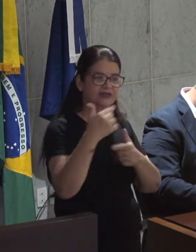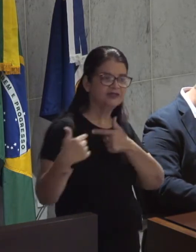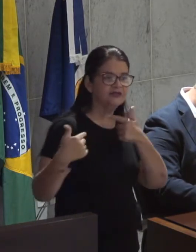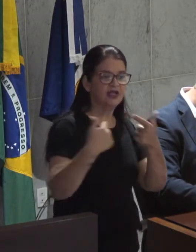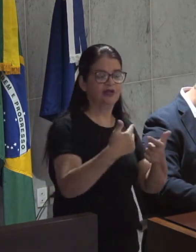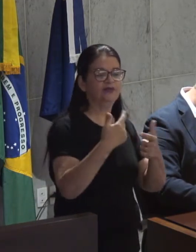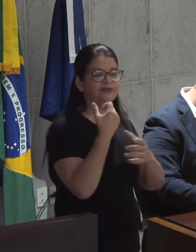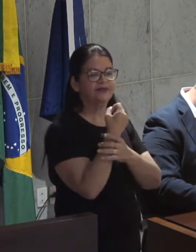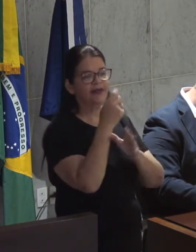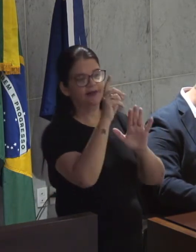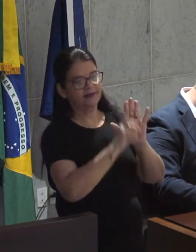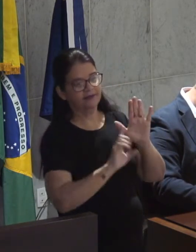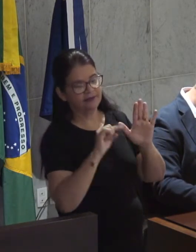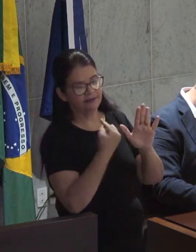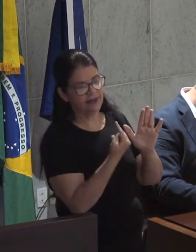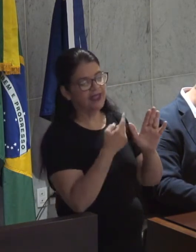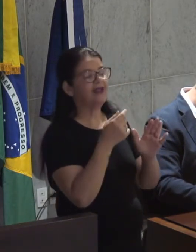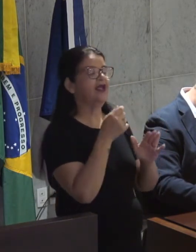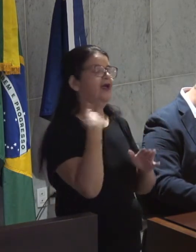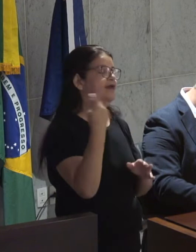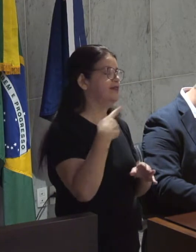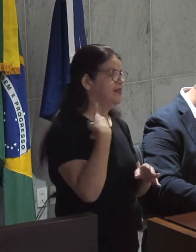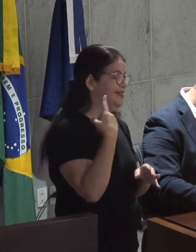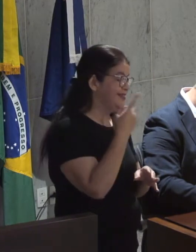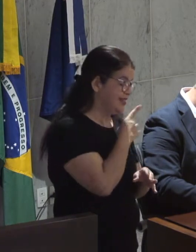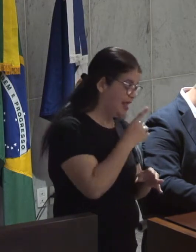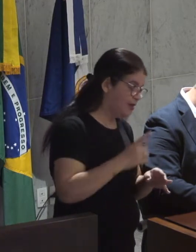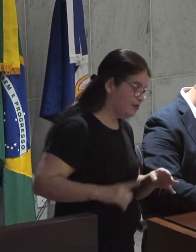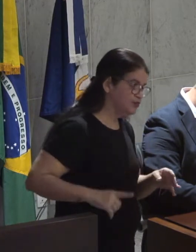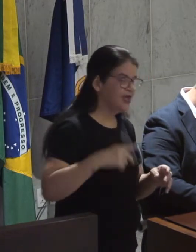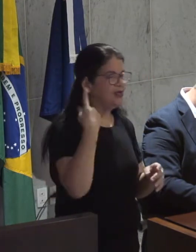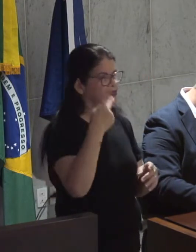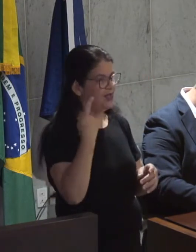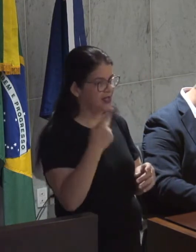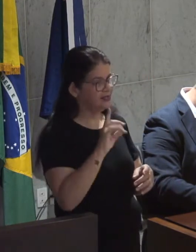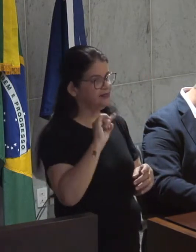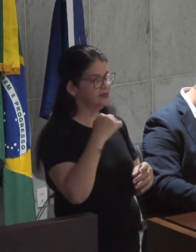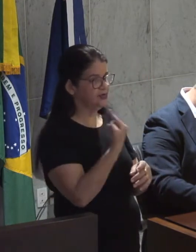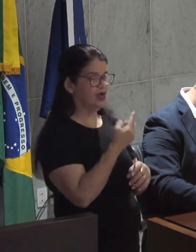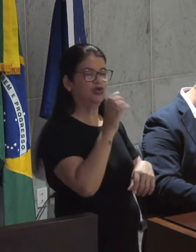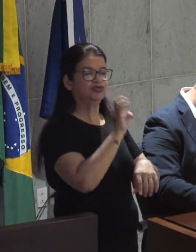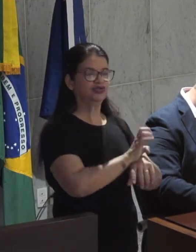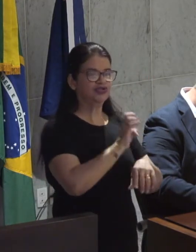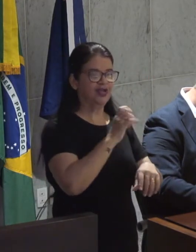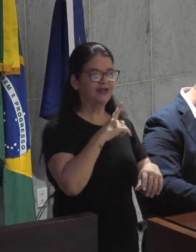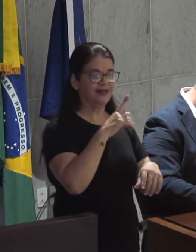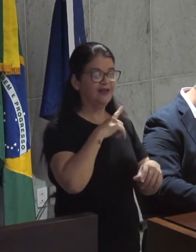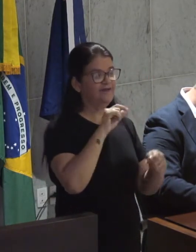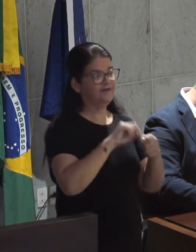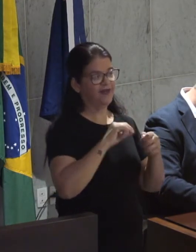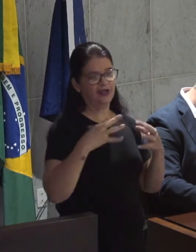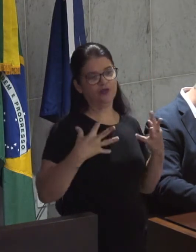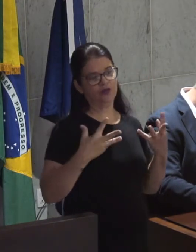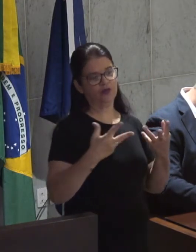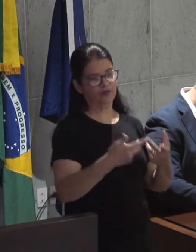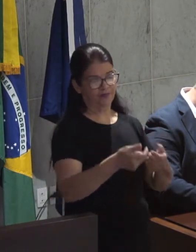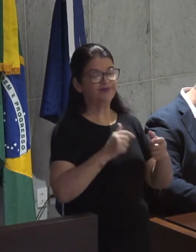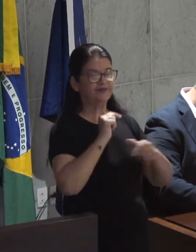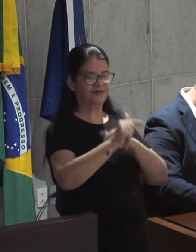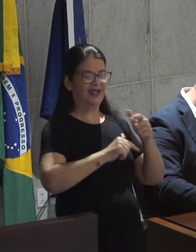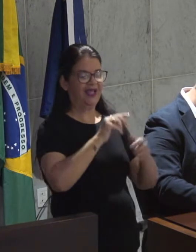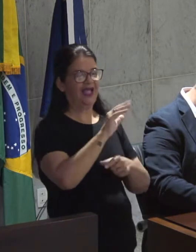direitos. E aí, deputados parlamentares de nosso estado, que tem feito um brilhante trabalho,